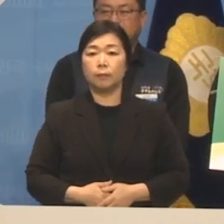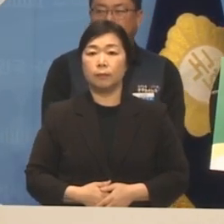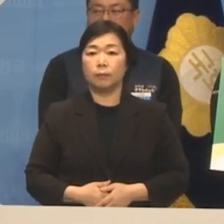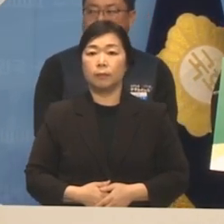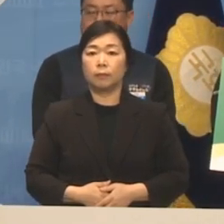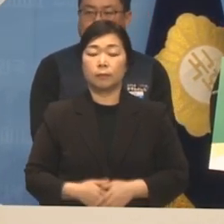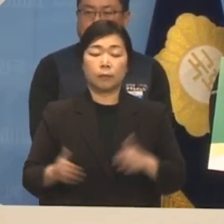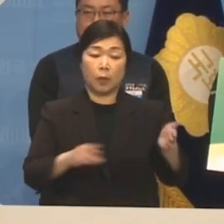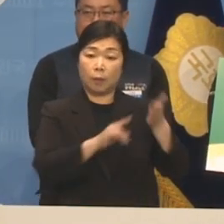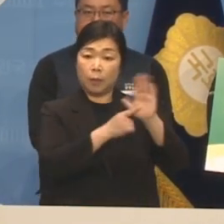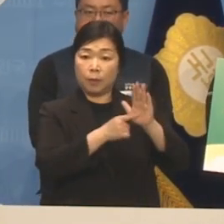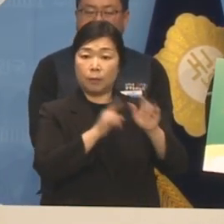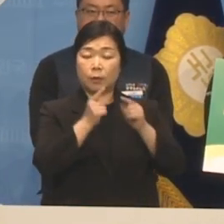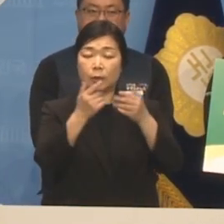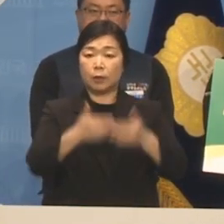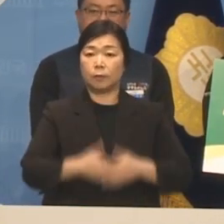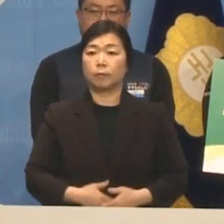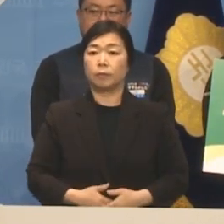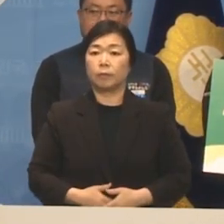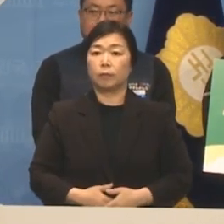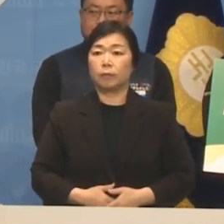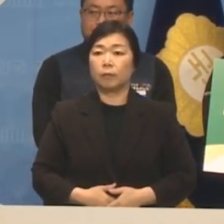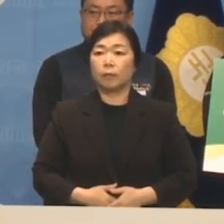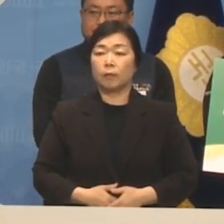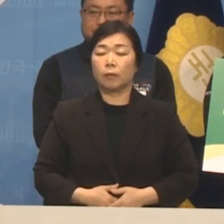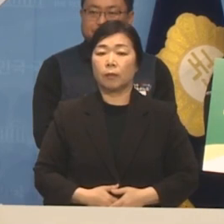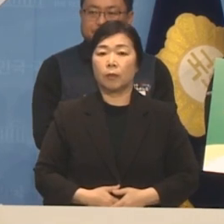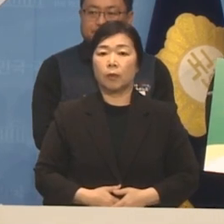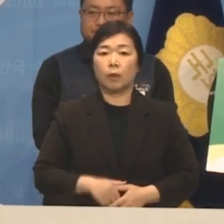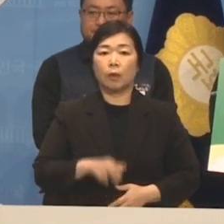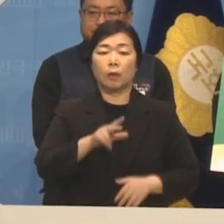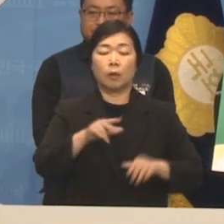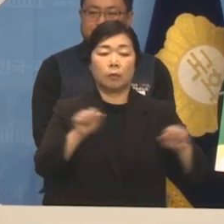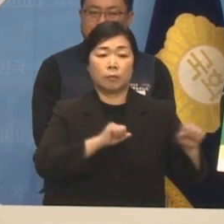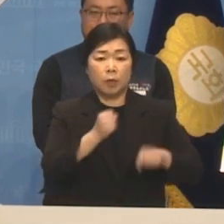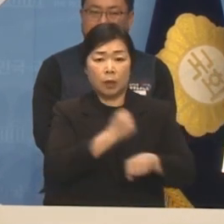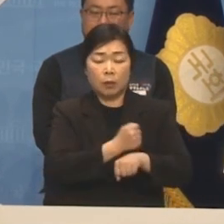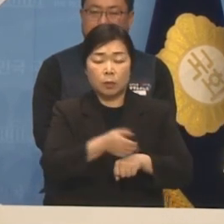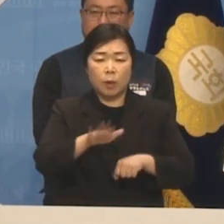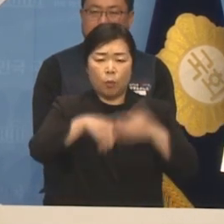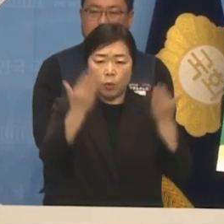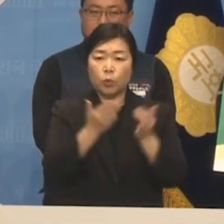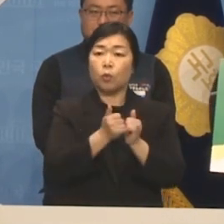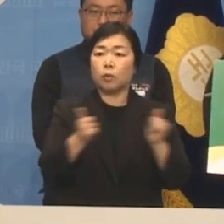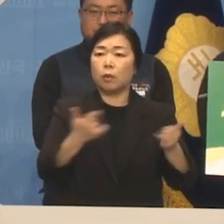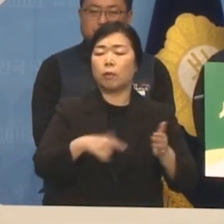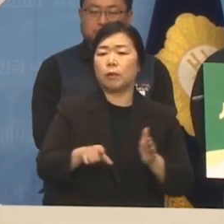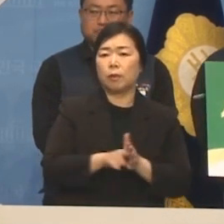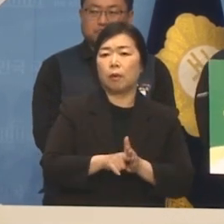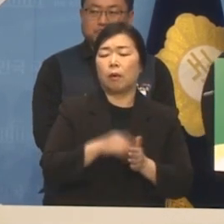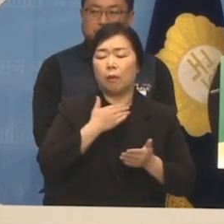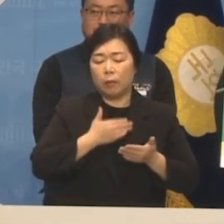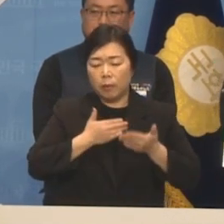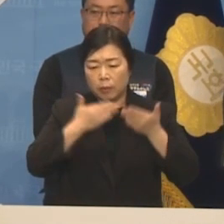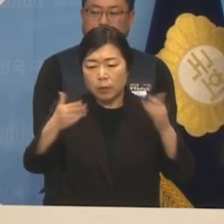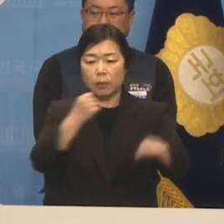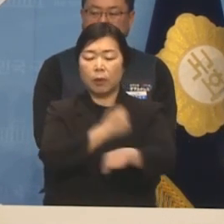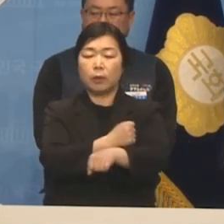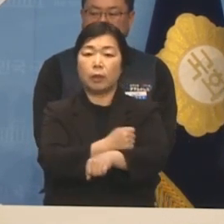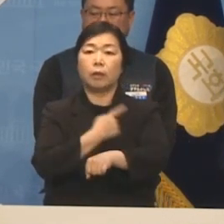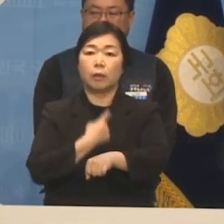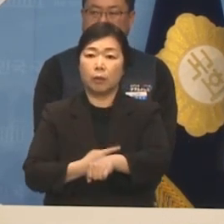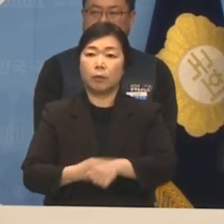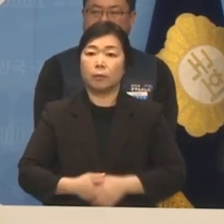예, 다음 발언 모셔보도록 하겠습니다. 짧은 의정기간이지만 모든 노동자들을 위해서 정말 헌신적으로 의정활동 함께